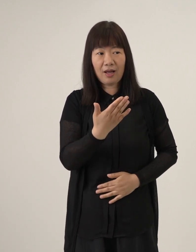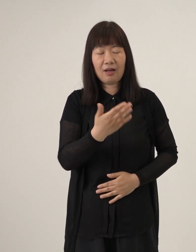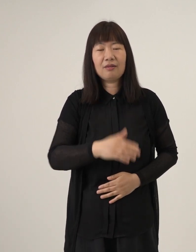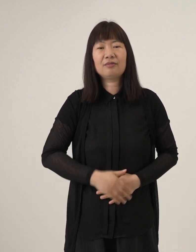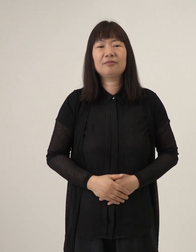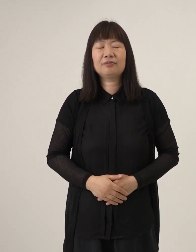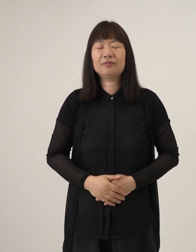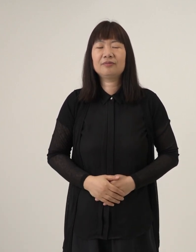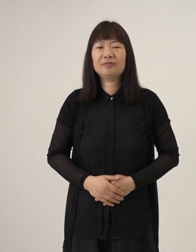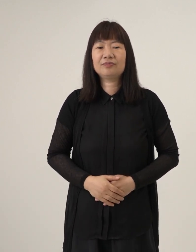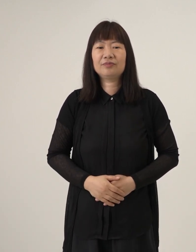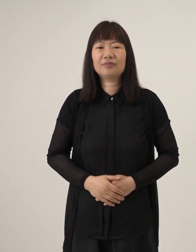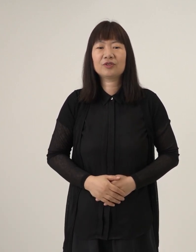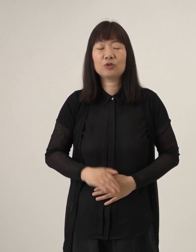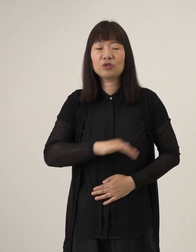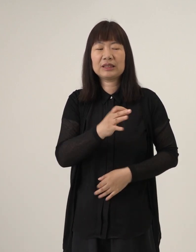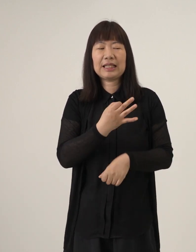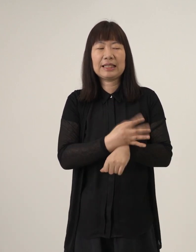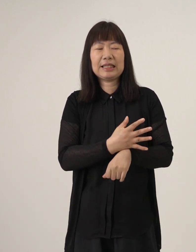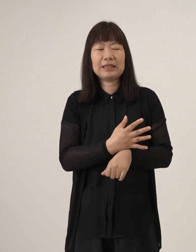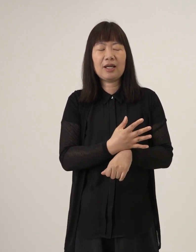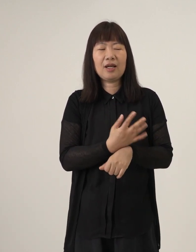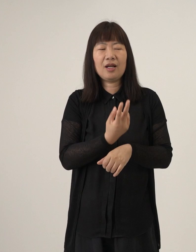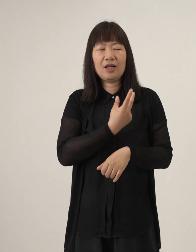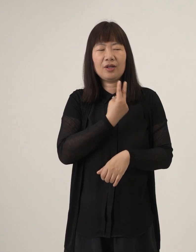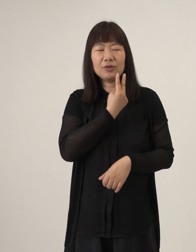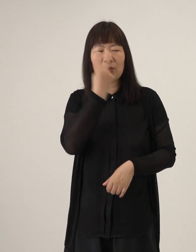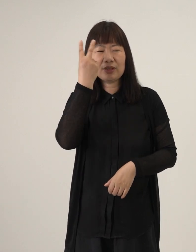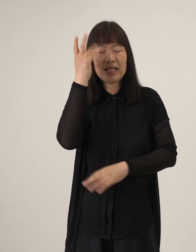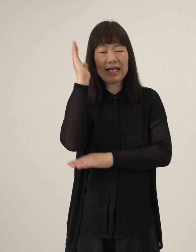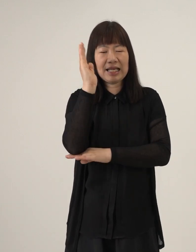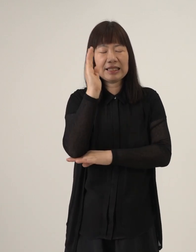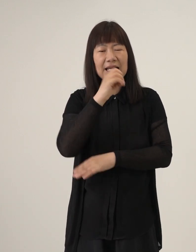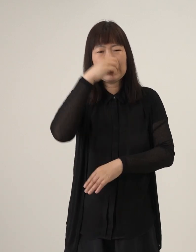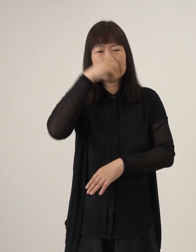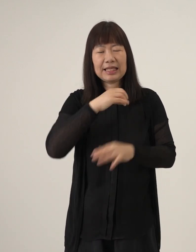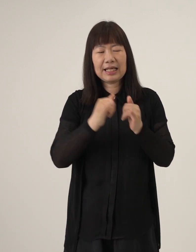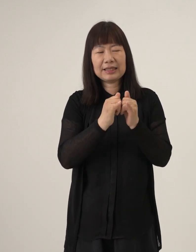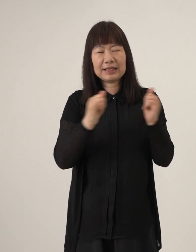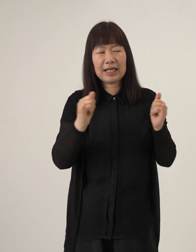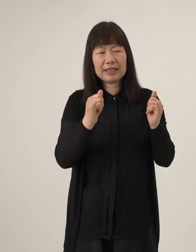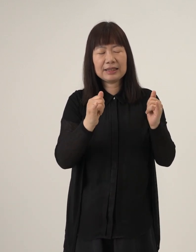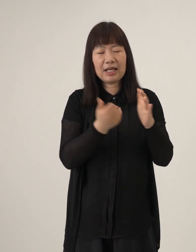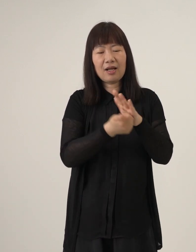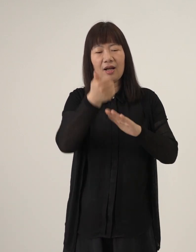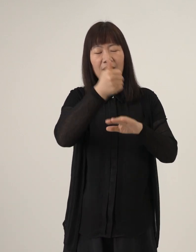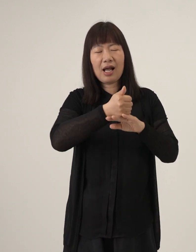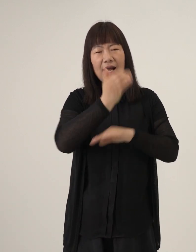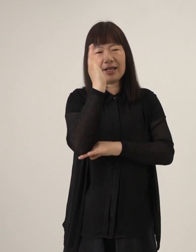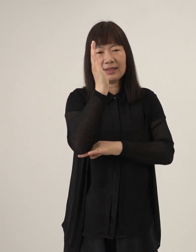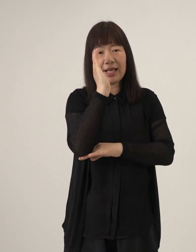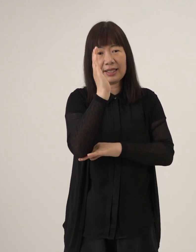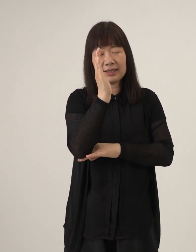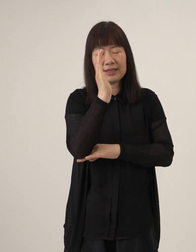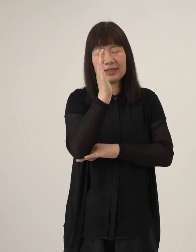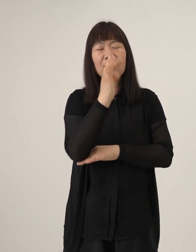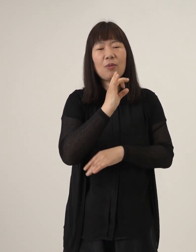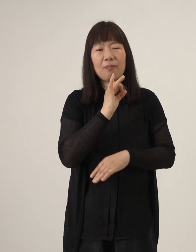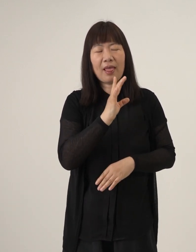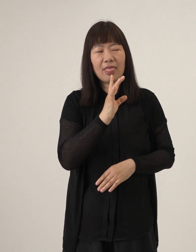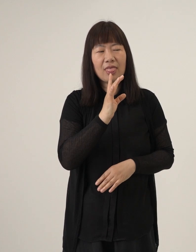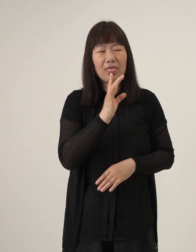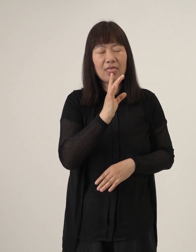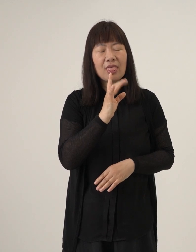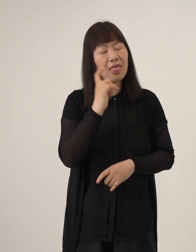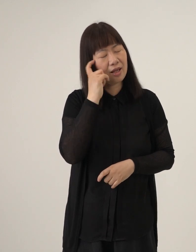성공합니다. 그래서 우리는 단순히 요셉의 이야기를 그저 한 인간의 석세스풀 스토리로만